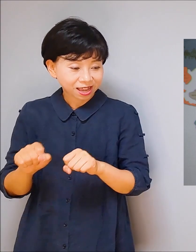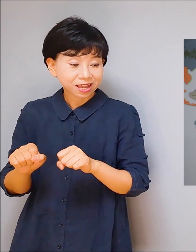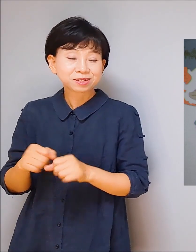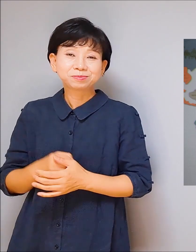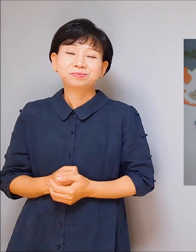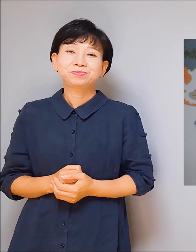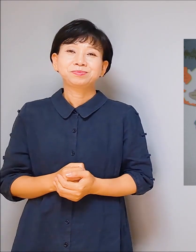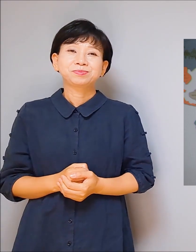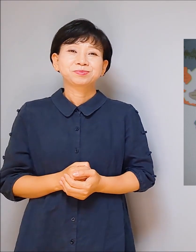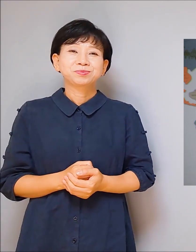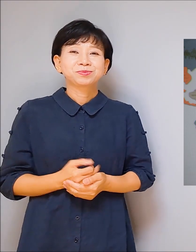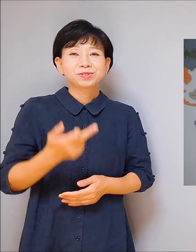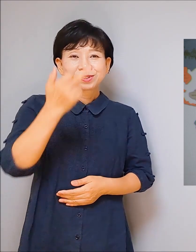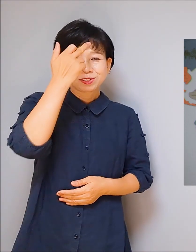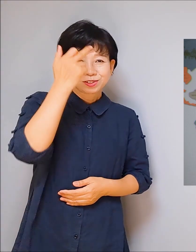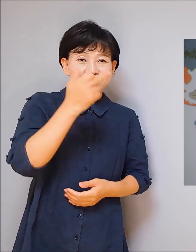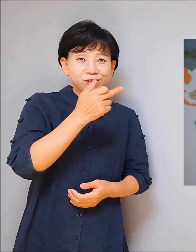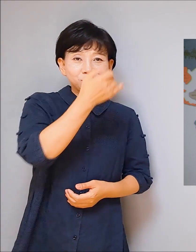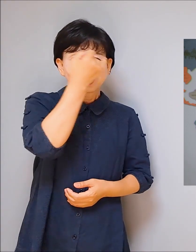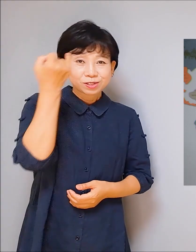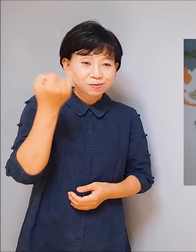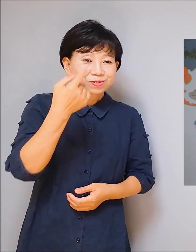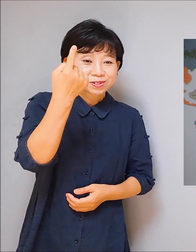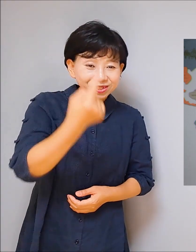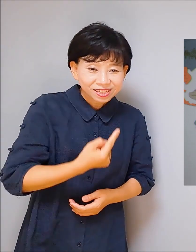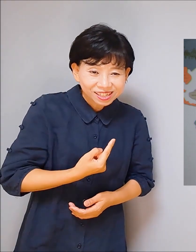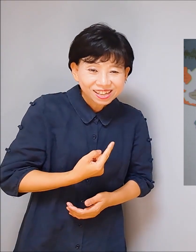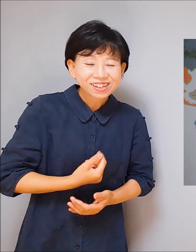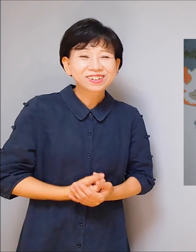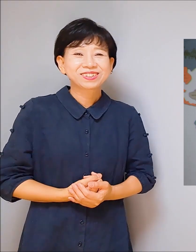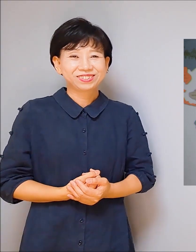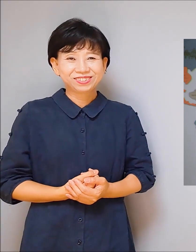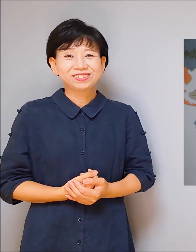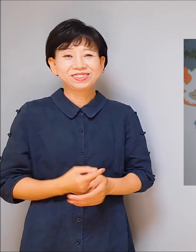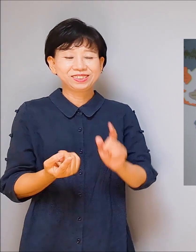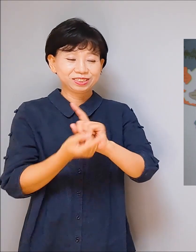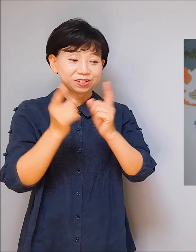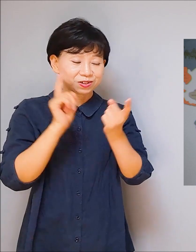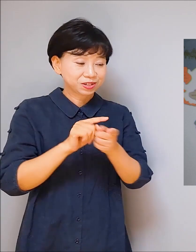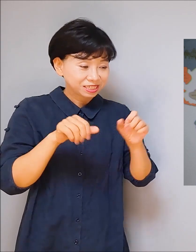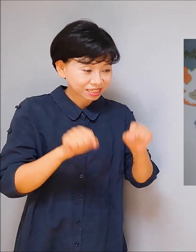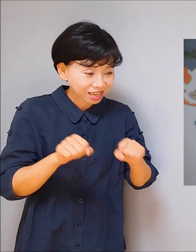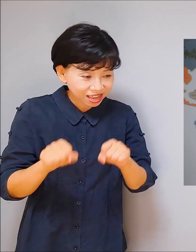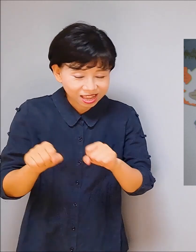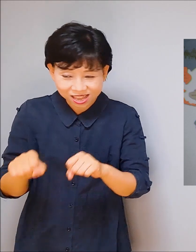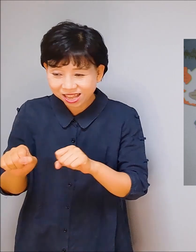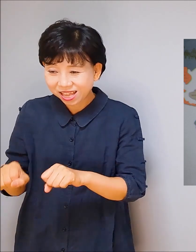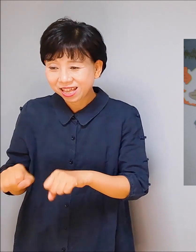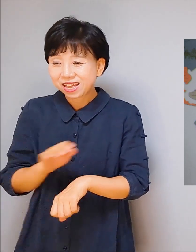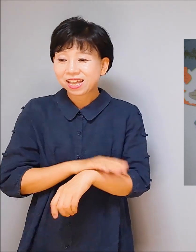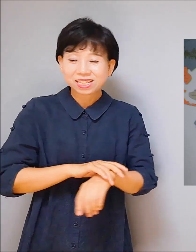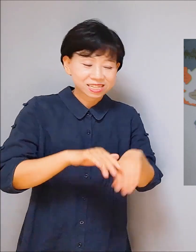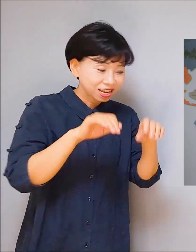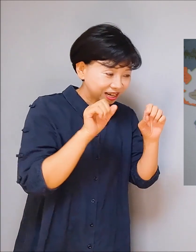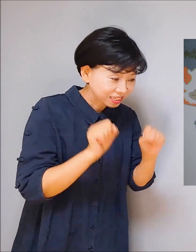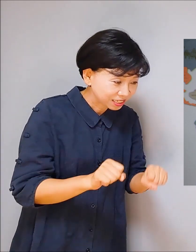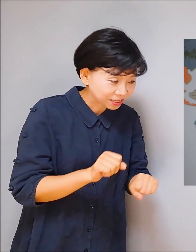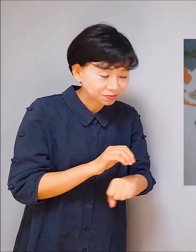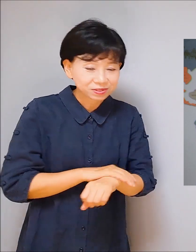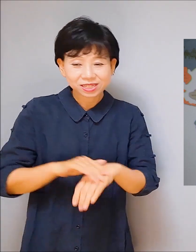좋겠습니다. 우리 최 권사님도 오셨네요. 네. 네, 우리 서로 같이 한번 인사 나누시겠습니다.